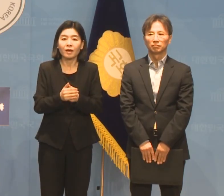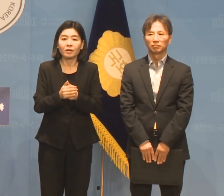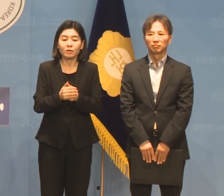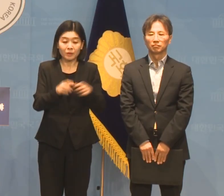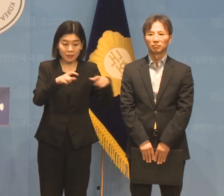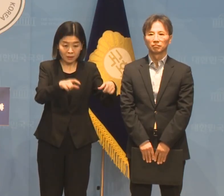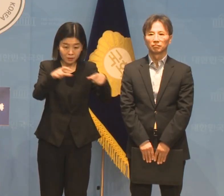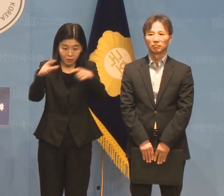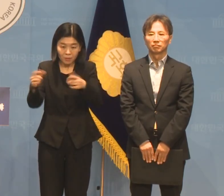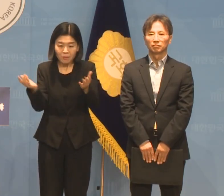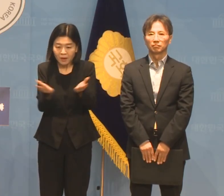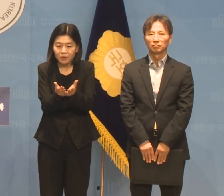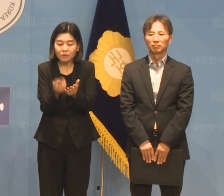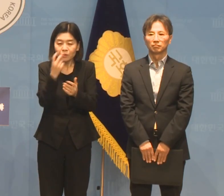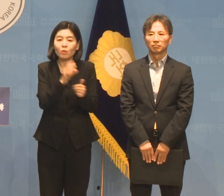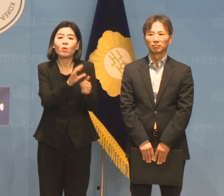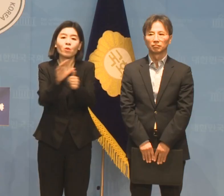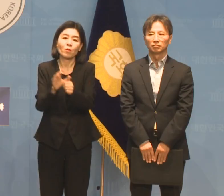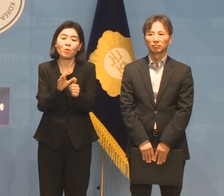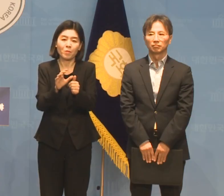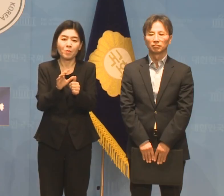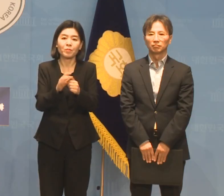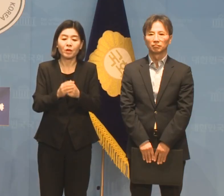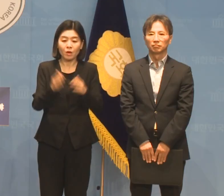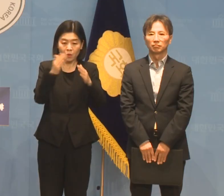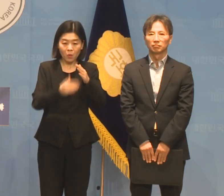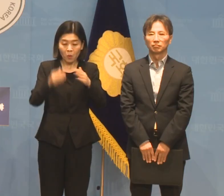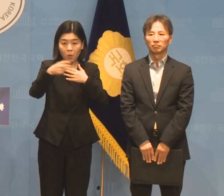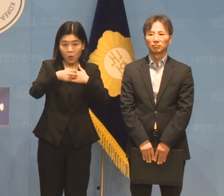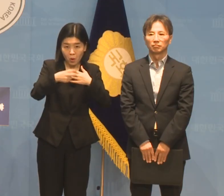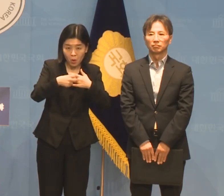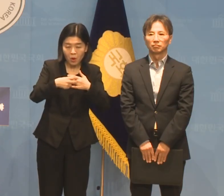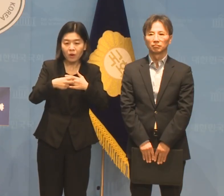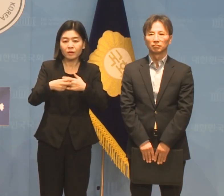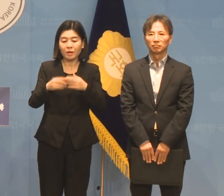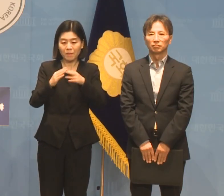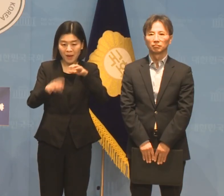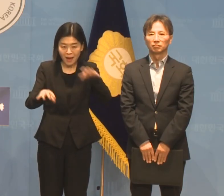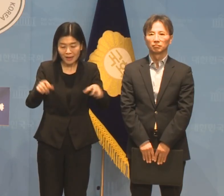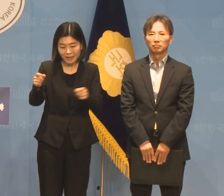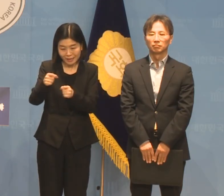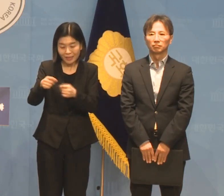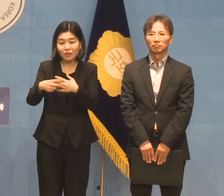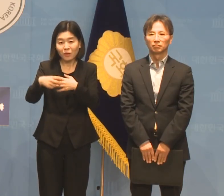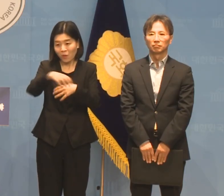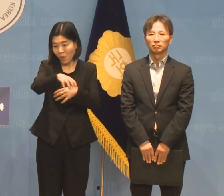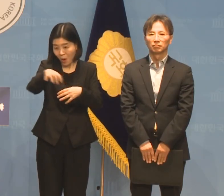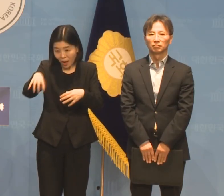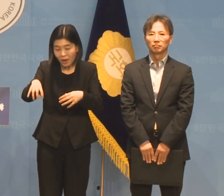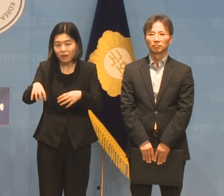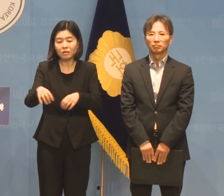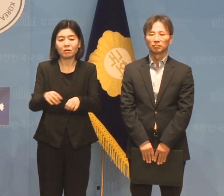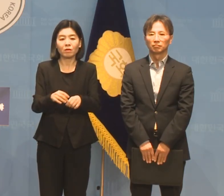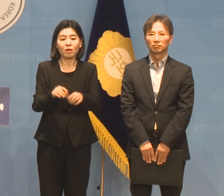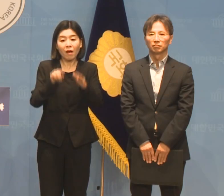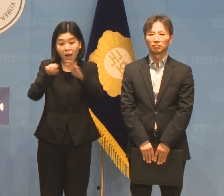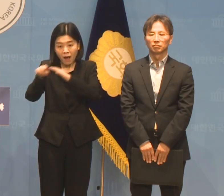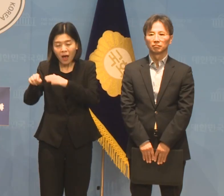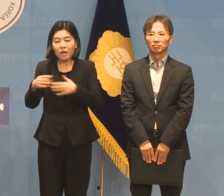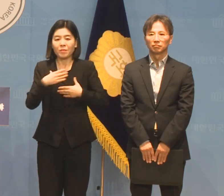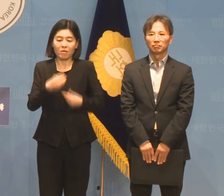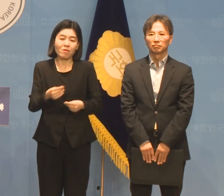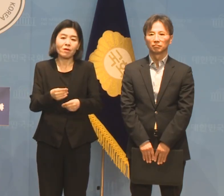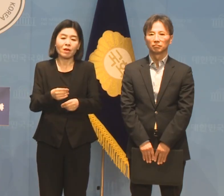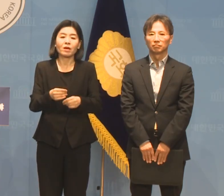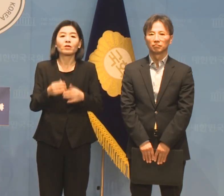제공하겠습니다. 공공의료와 1차 의료 강화로 의료 불평등을 완화하고 국민 건강권을 크게 보장하겠습니다.